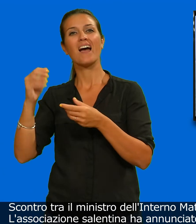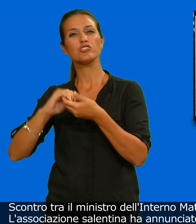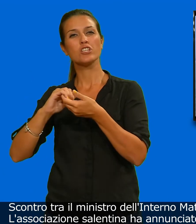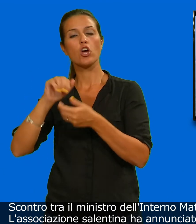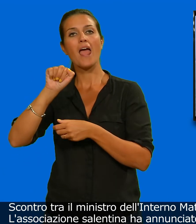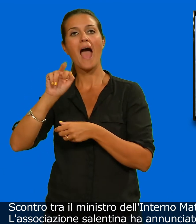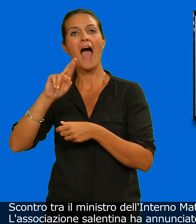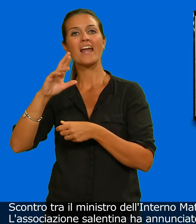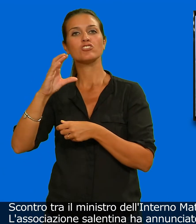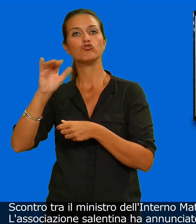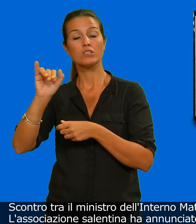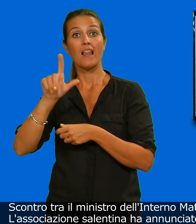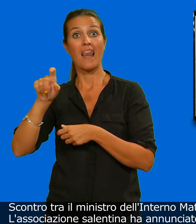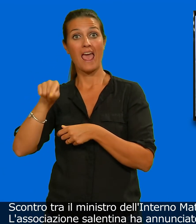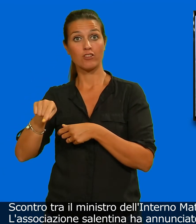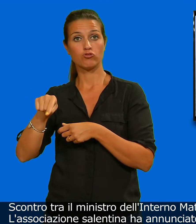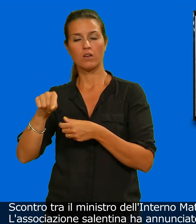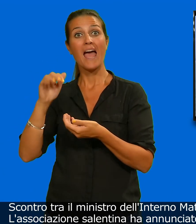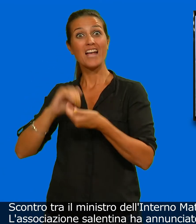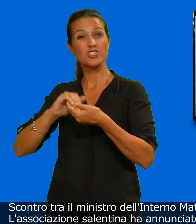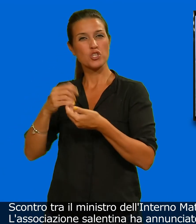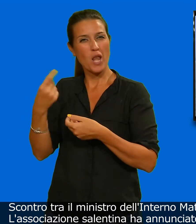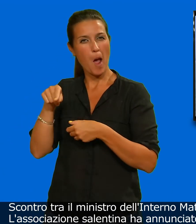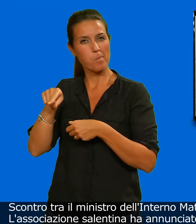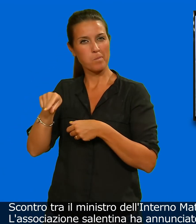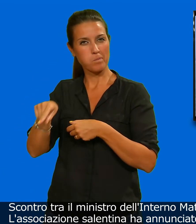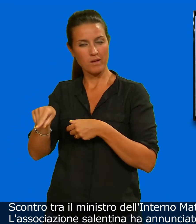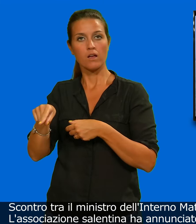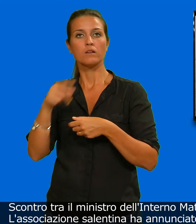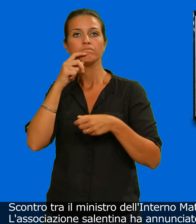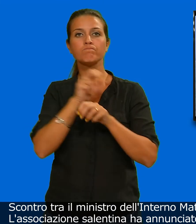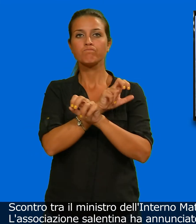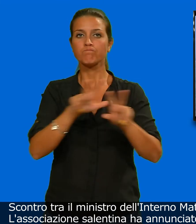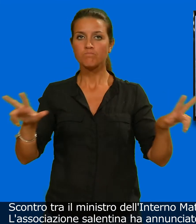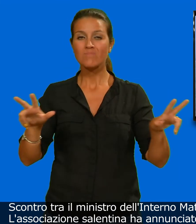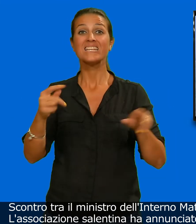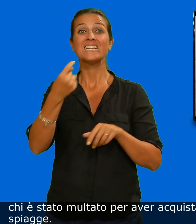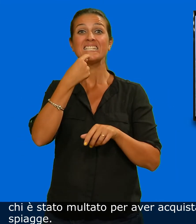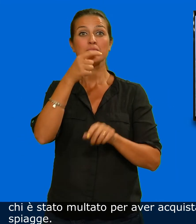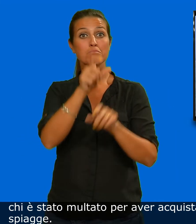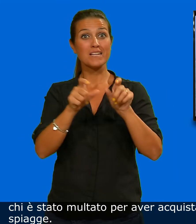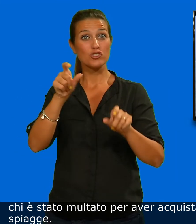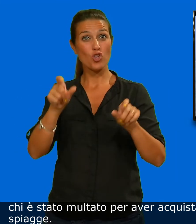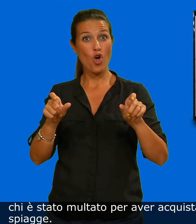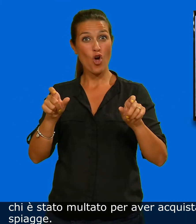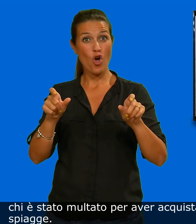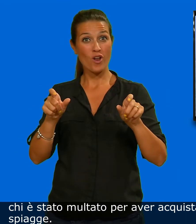l'associazione salentina ha annunciato che difenderà gratis chi è stato multato per aver acquistato